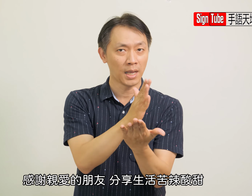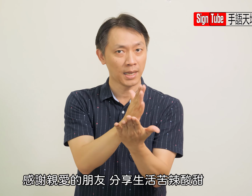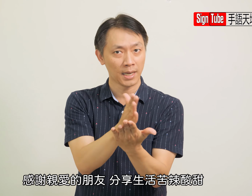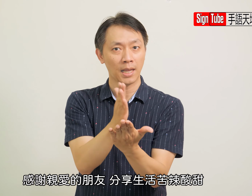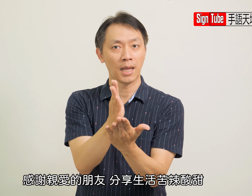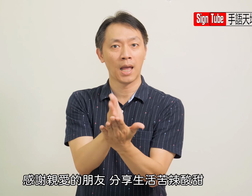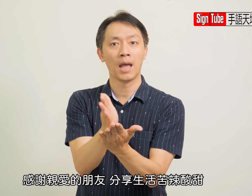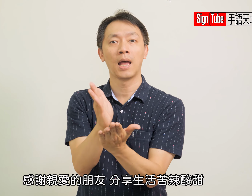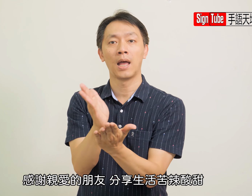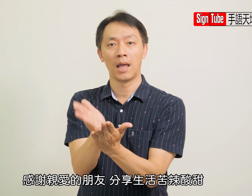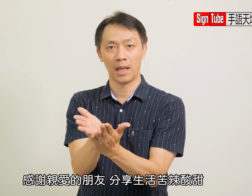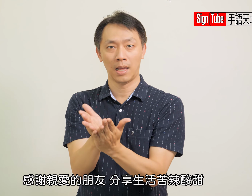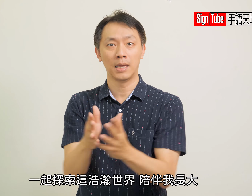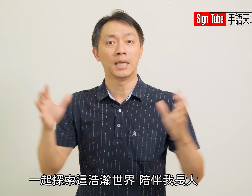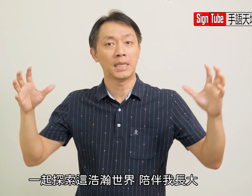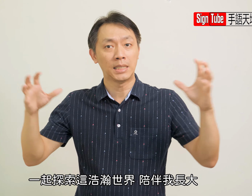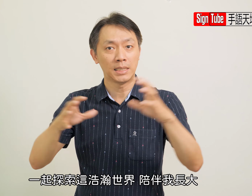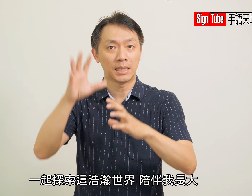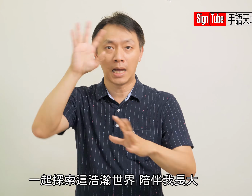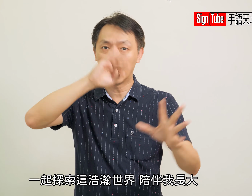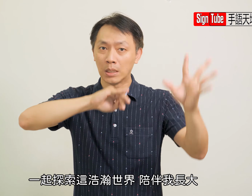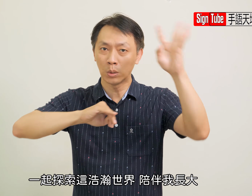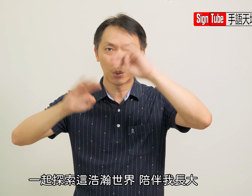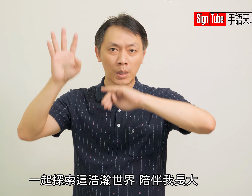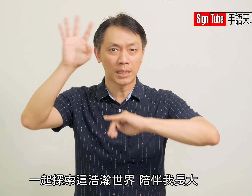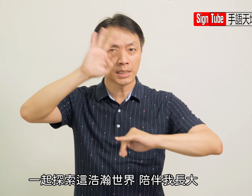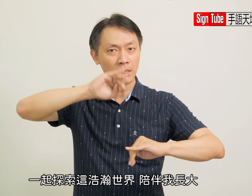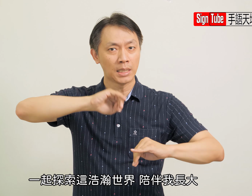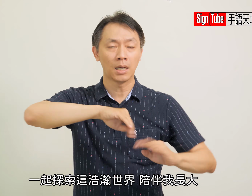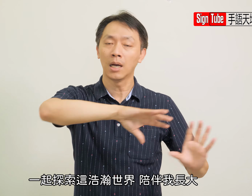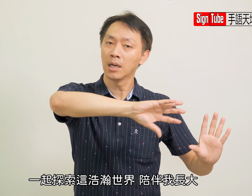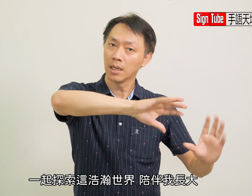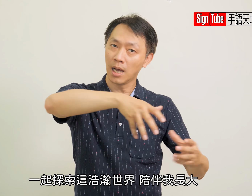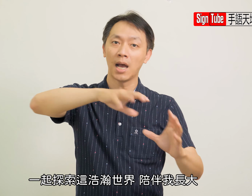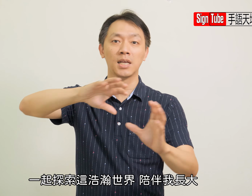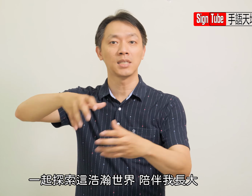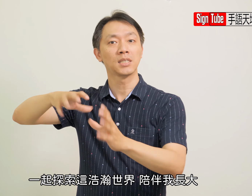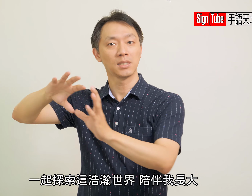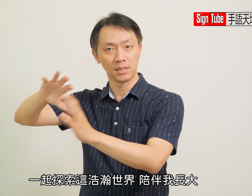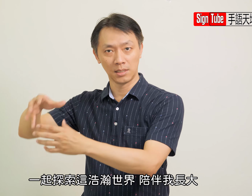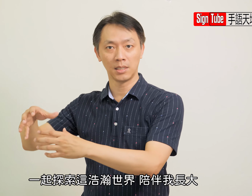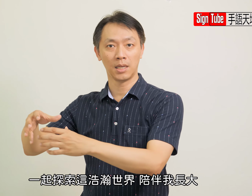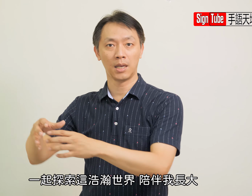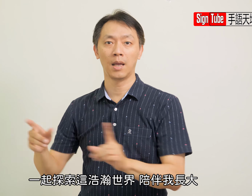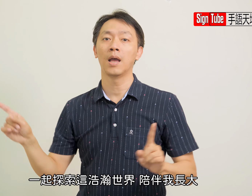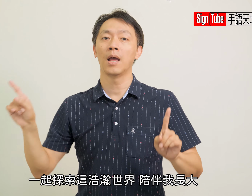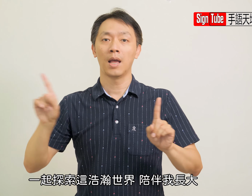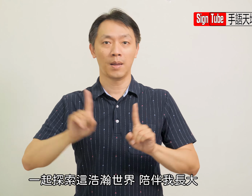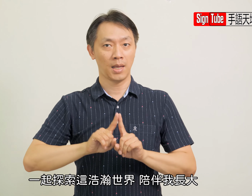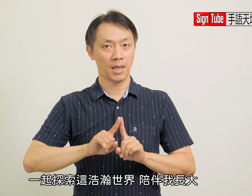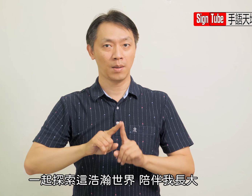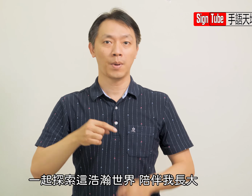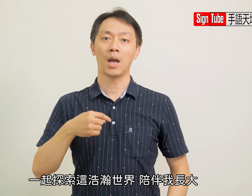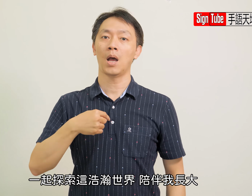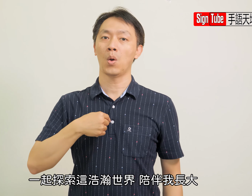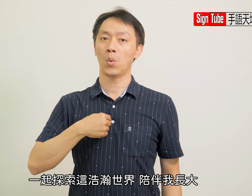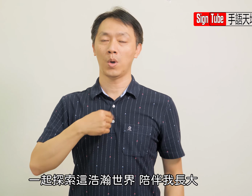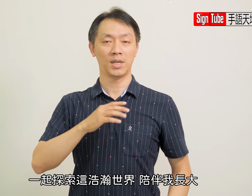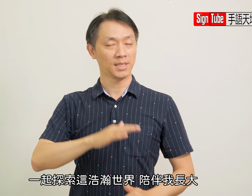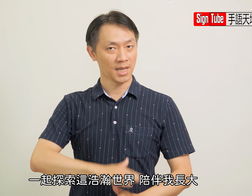酸甜，一起探索这浩瀚世界，陪伴我